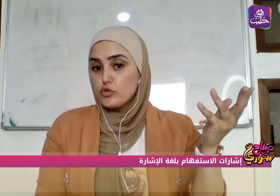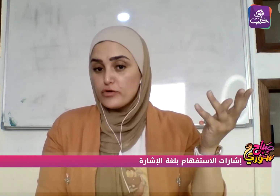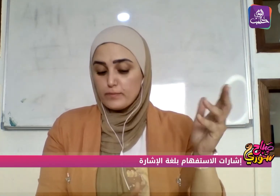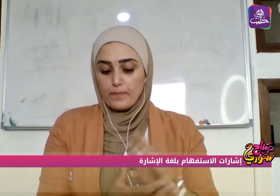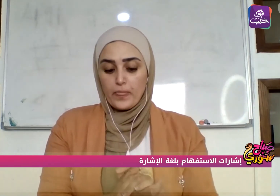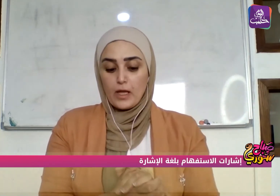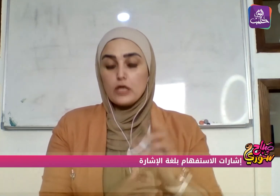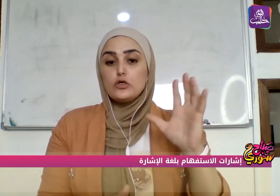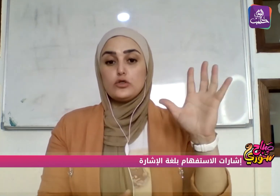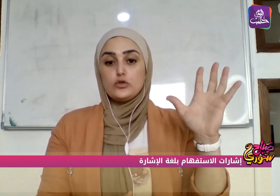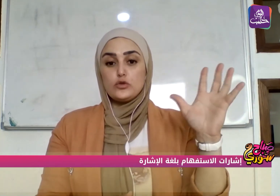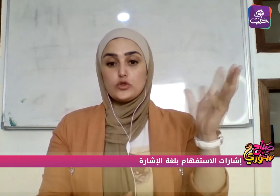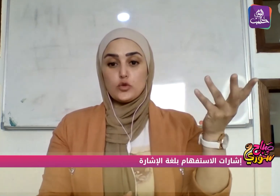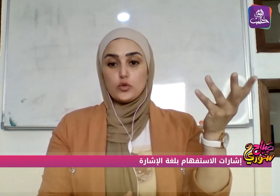في شو